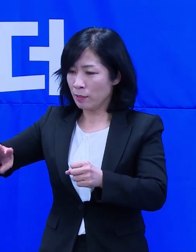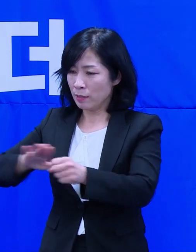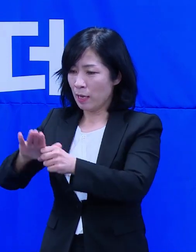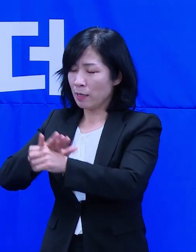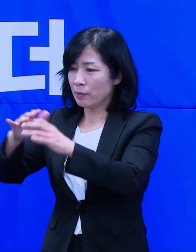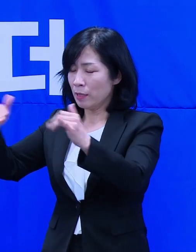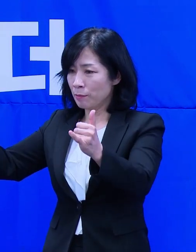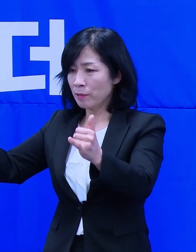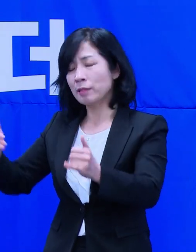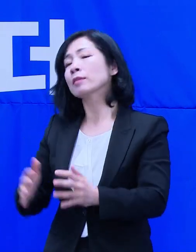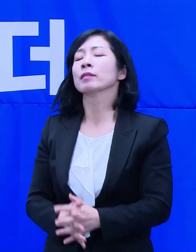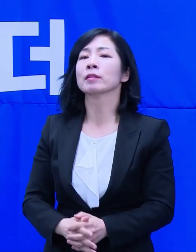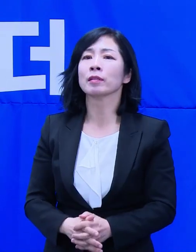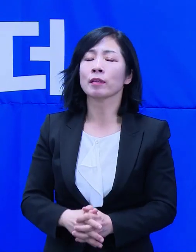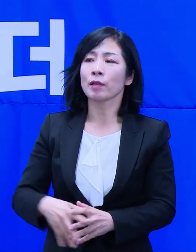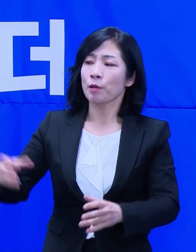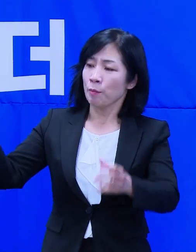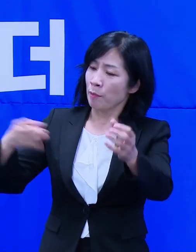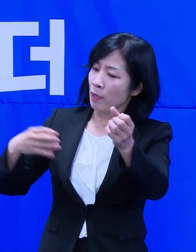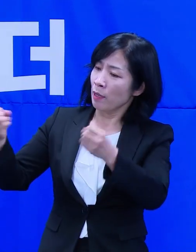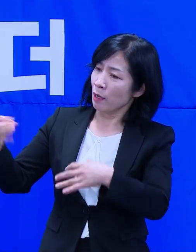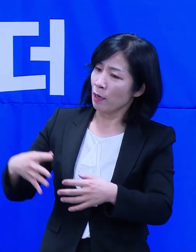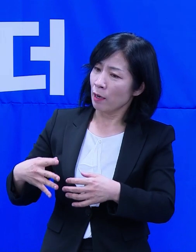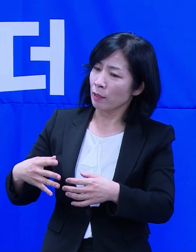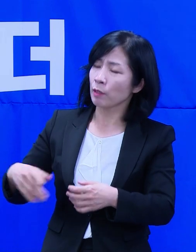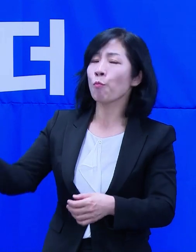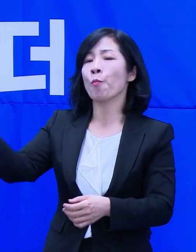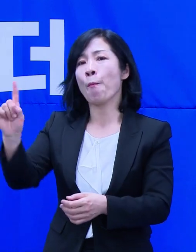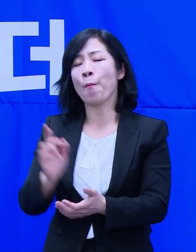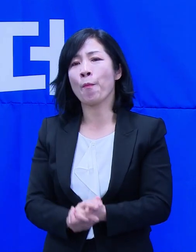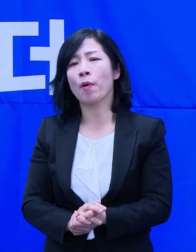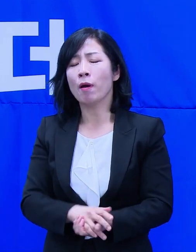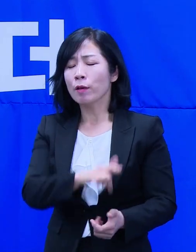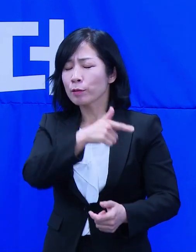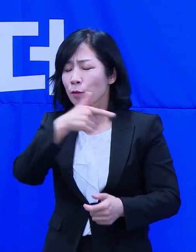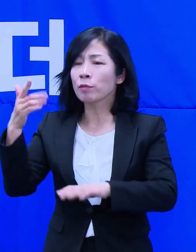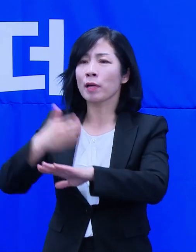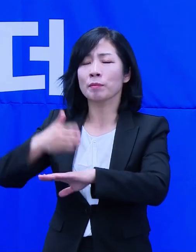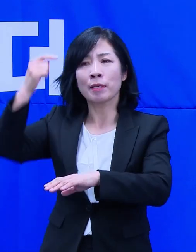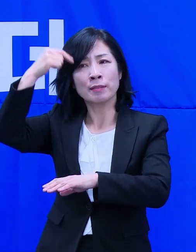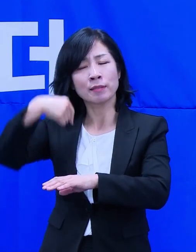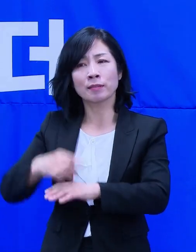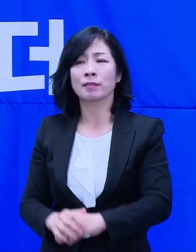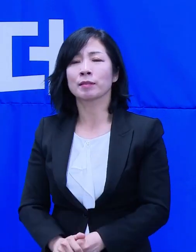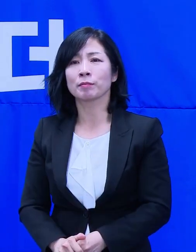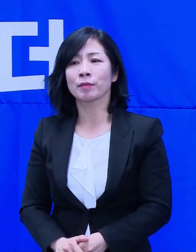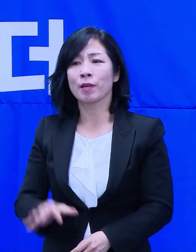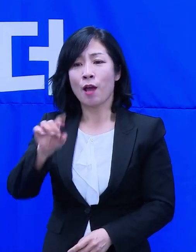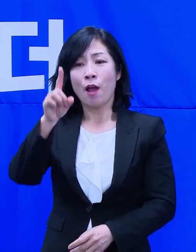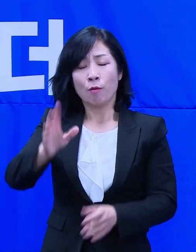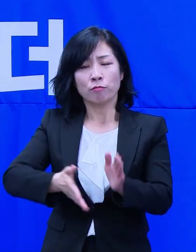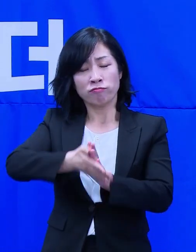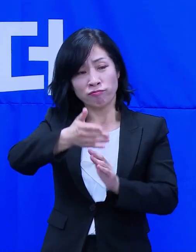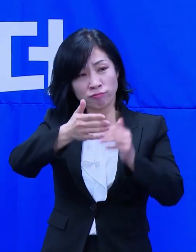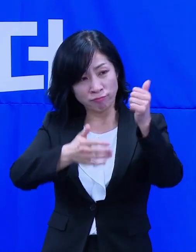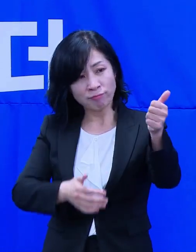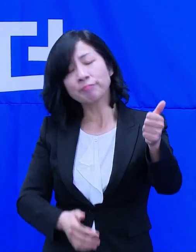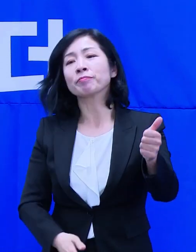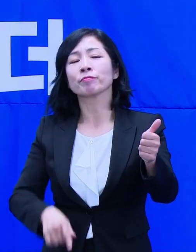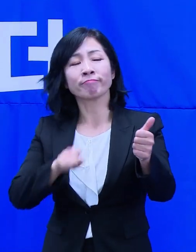분들이 이렇게 말씀을 해주시는데 제가 가슴이 먹먹했습니다. 너무 감사했습니다. 엄 시장,